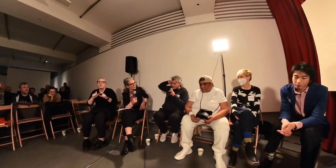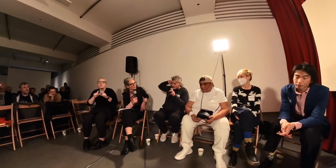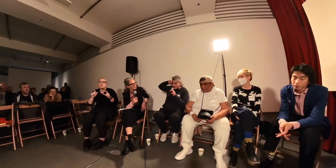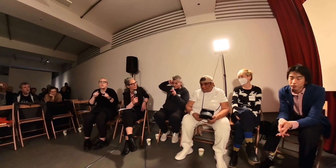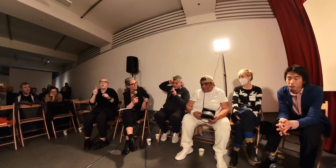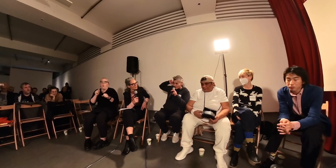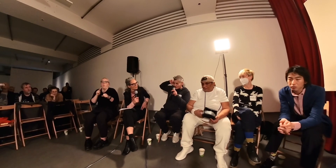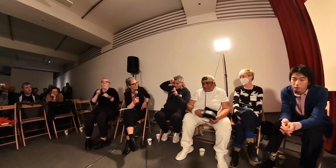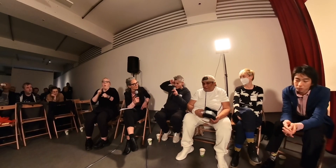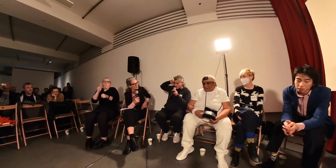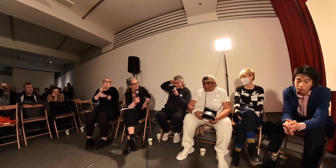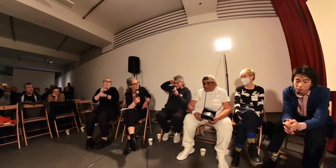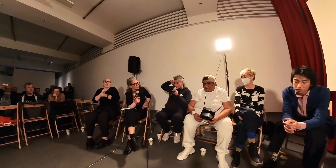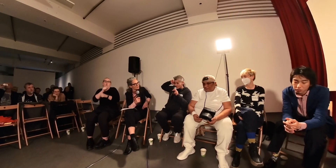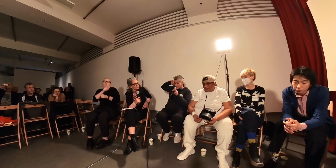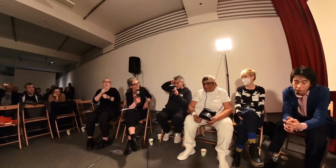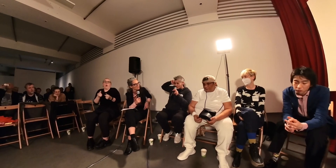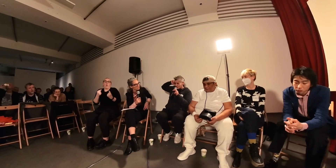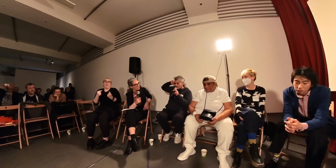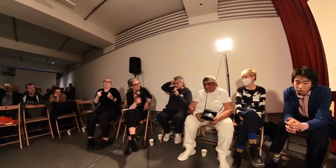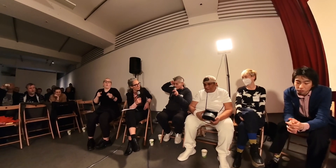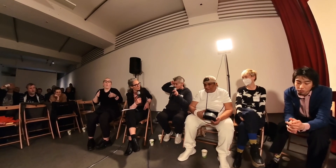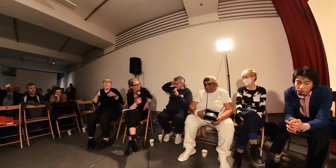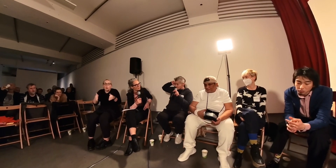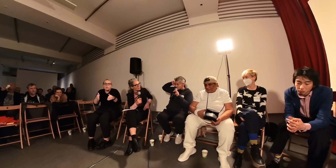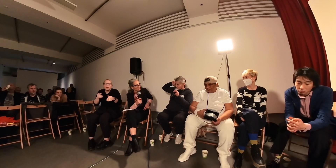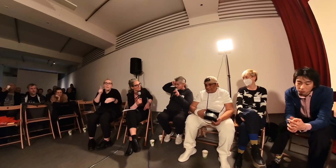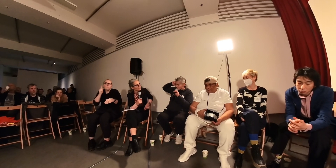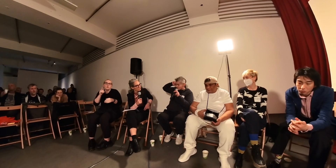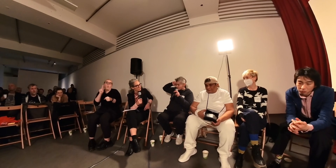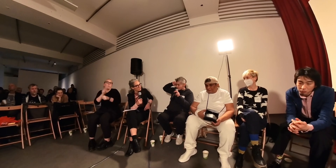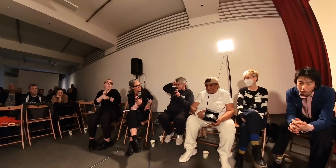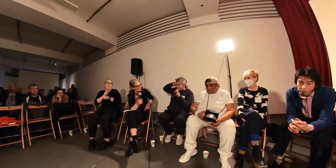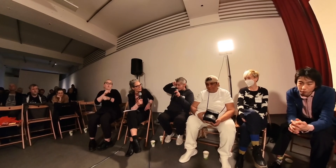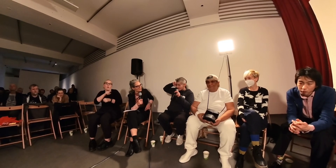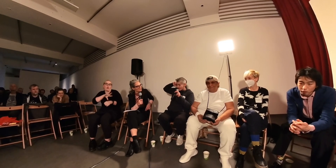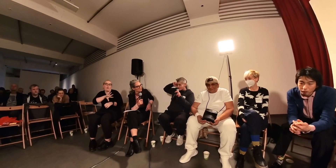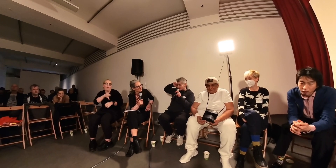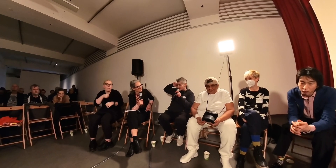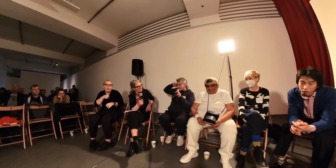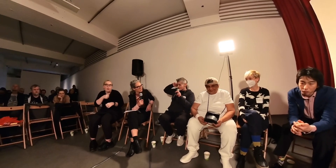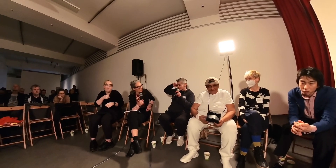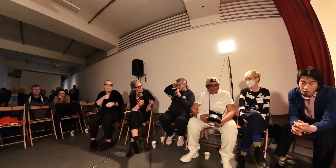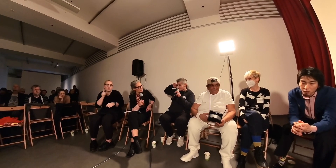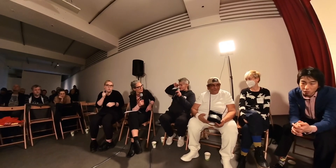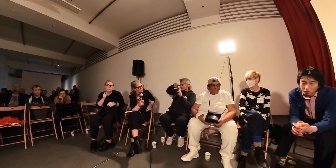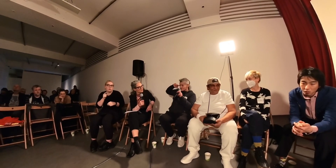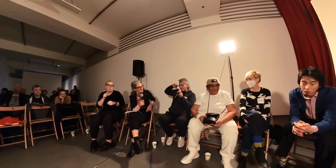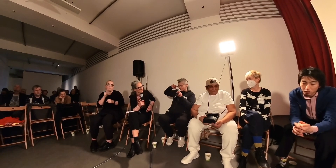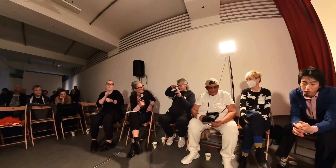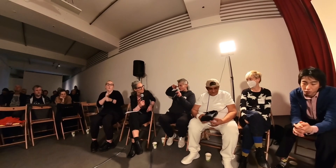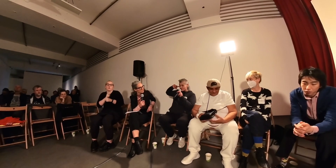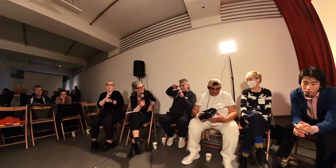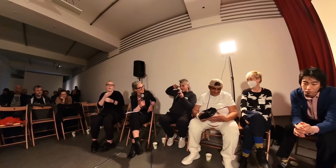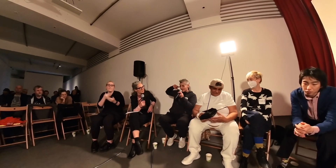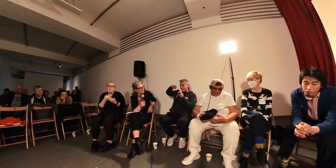vykřičník vzadu, jako ty vole, ona je z ulice, takže dávej si pozor na věci. A přitom já jsem